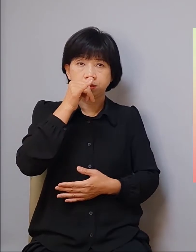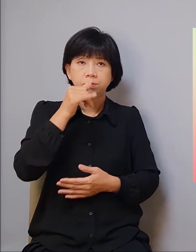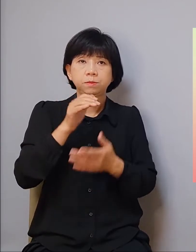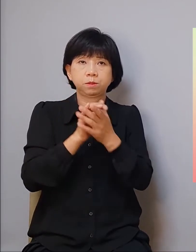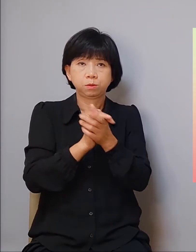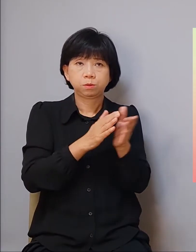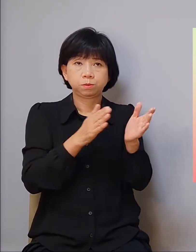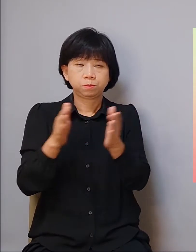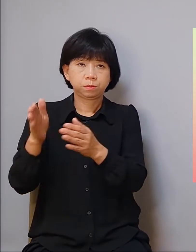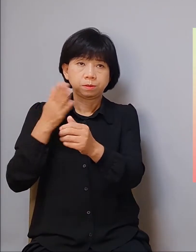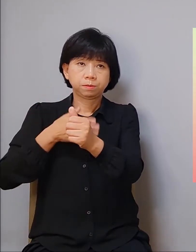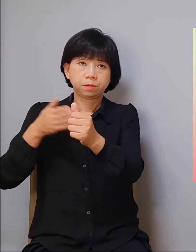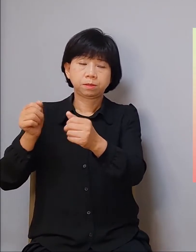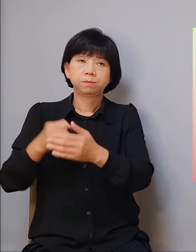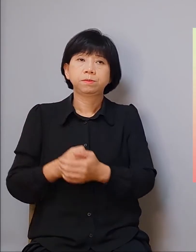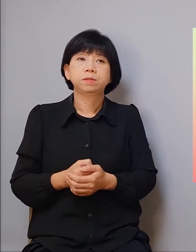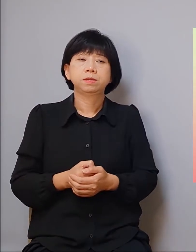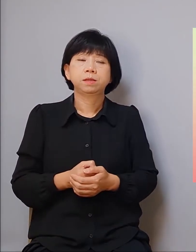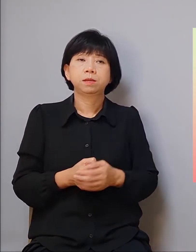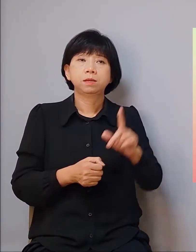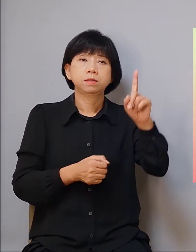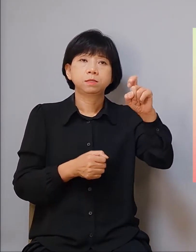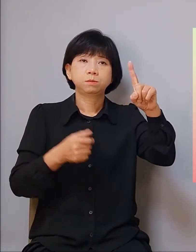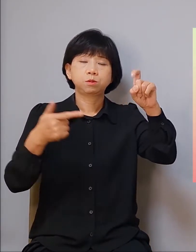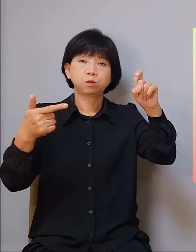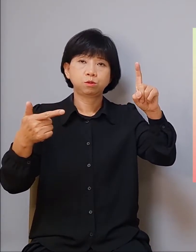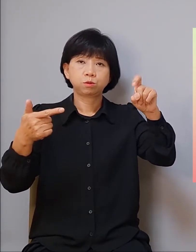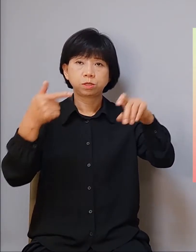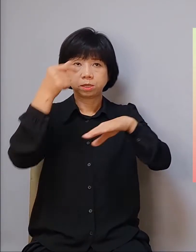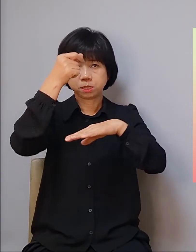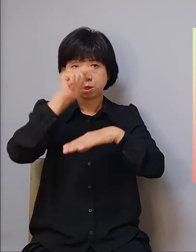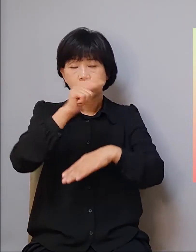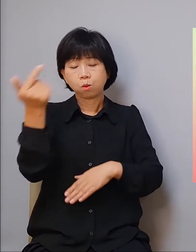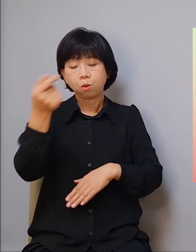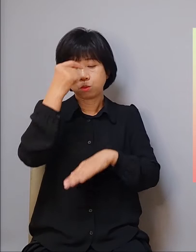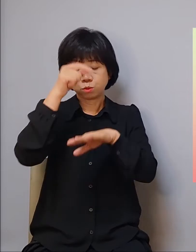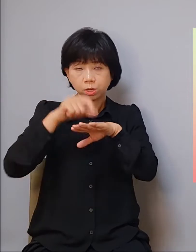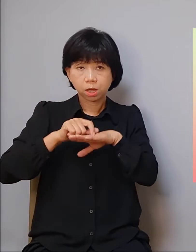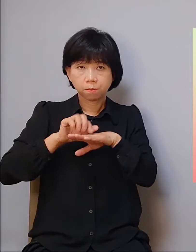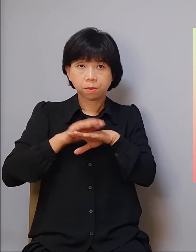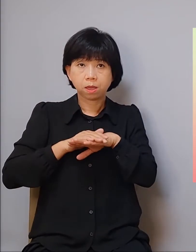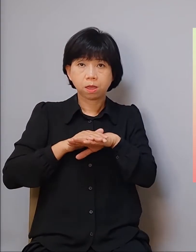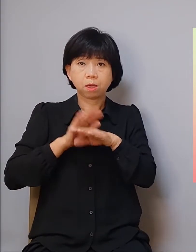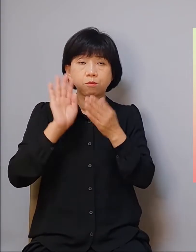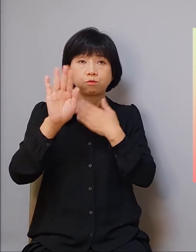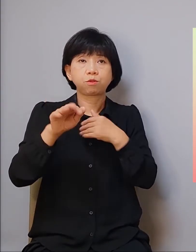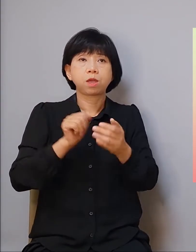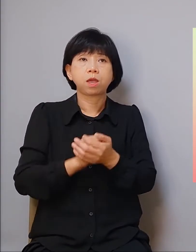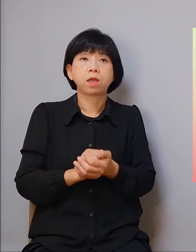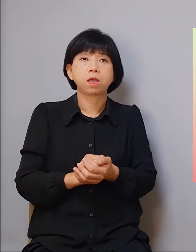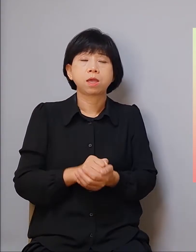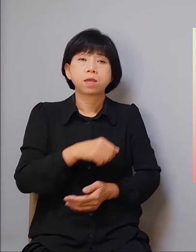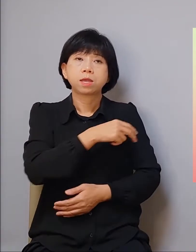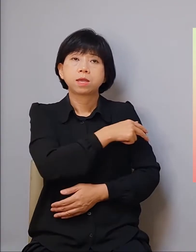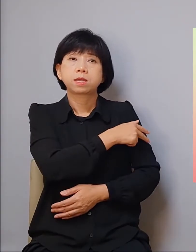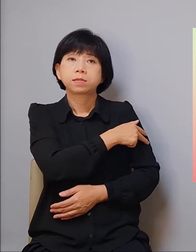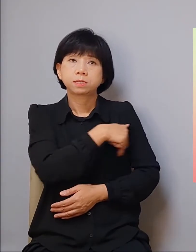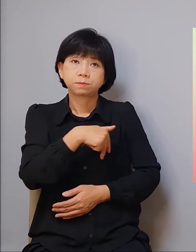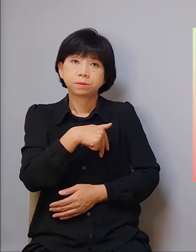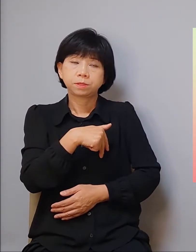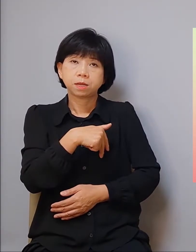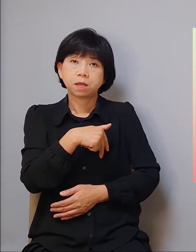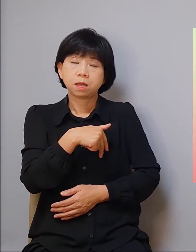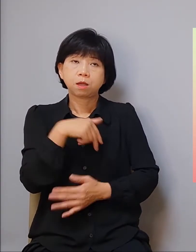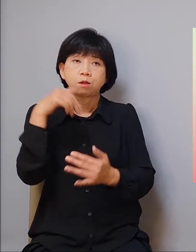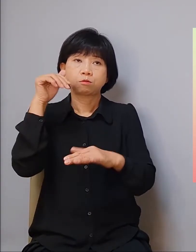바랍니다. 11월 6일 오후 예배 후 2023년 안수집사, 서리집사 전체 훈련이